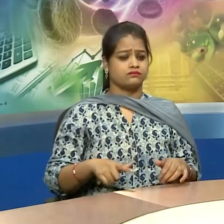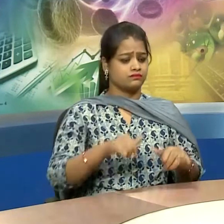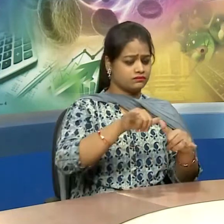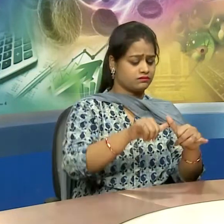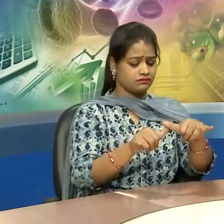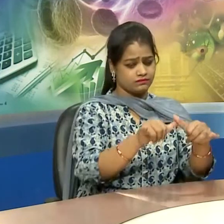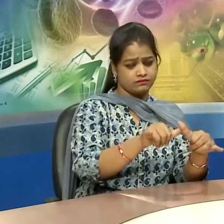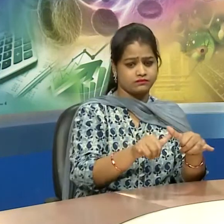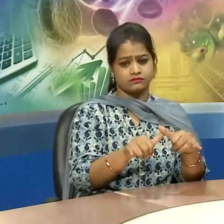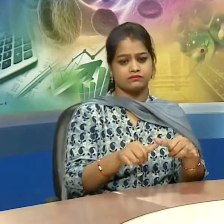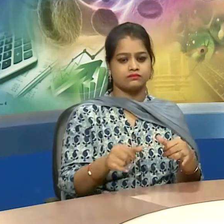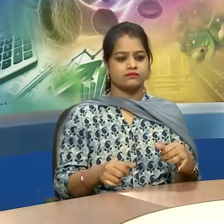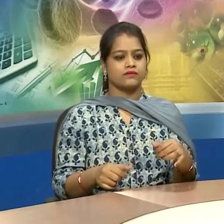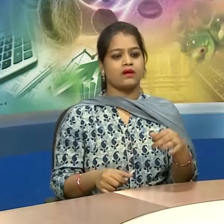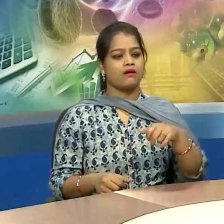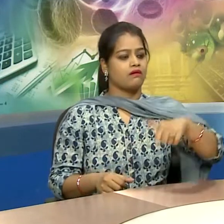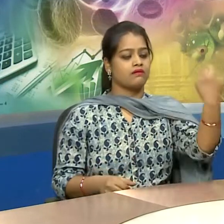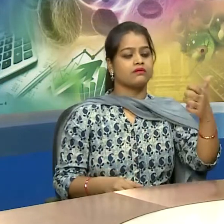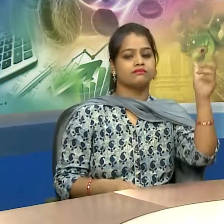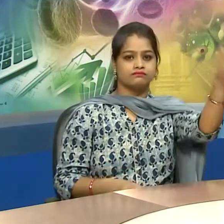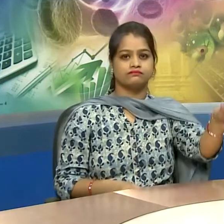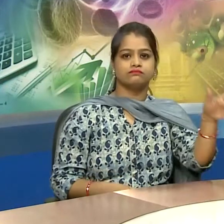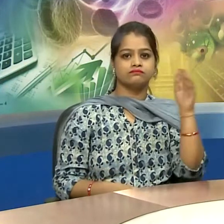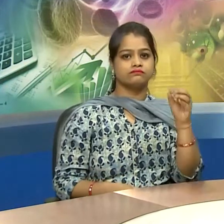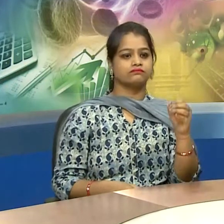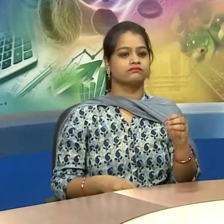दूसरों तक अपनी बात पहुंचाना होगा और